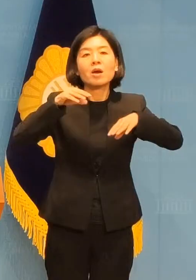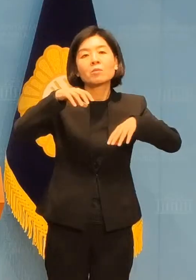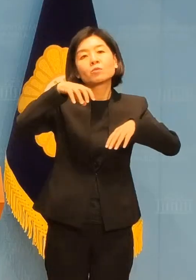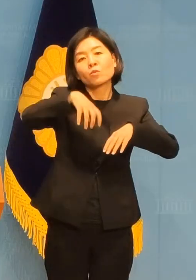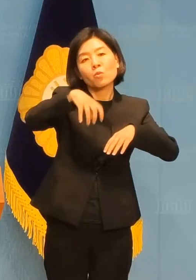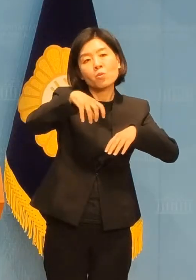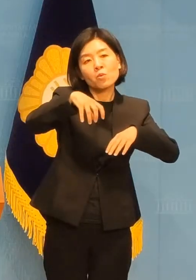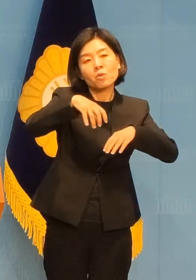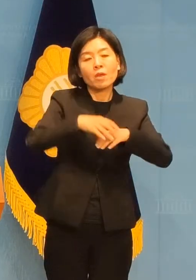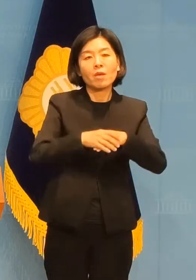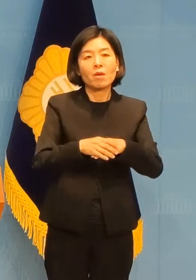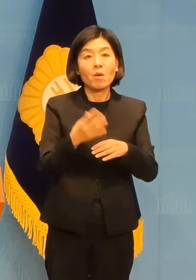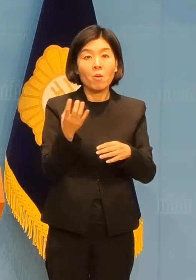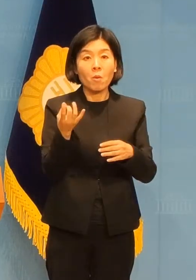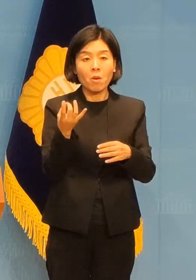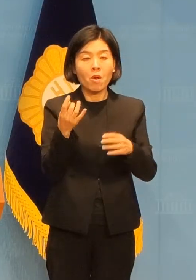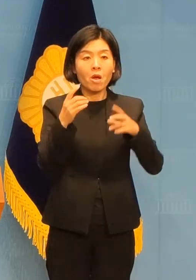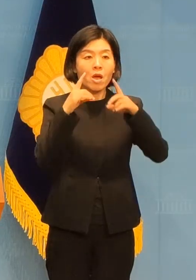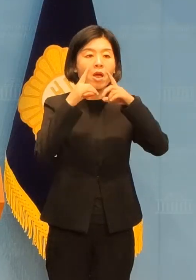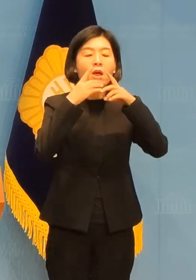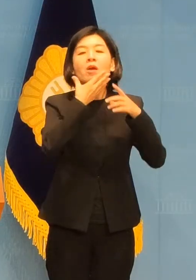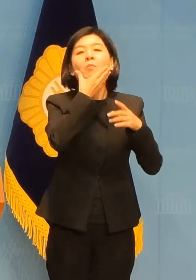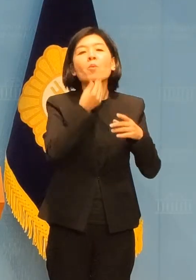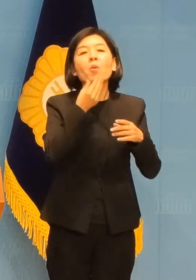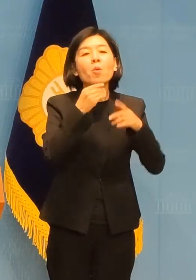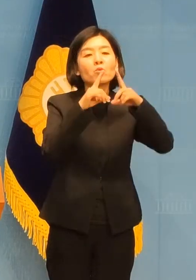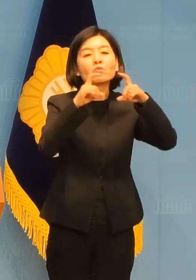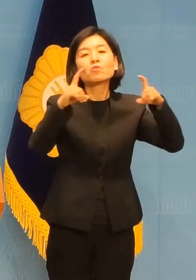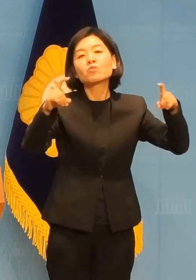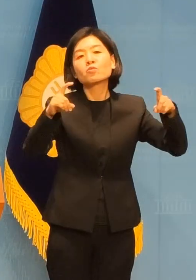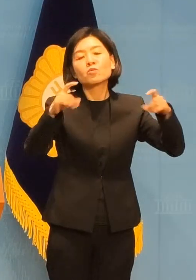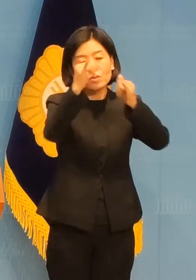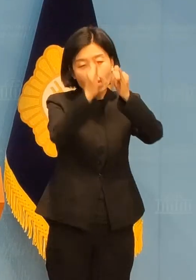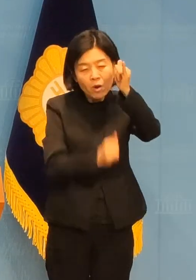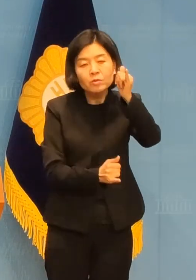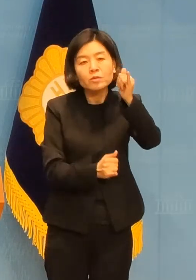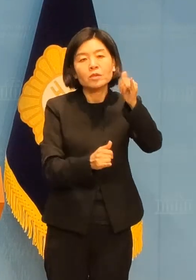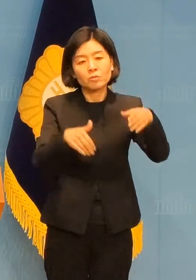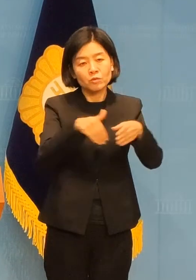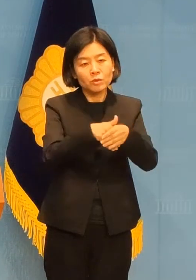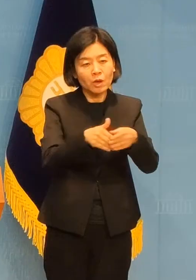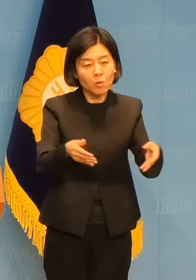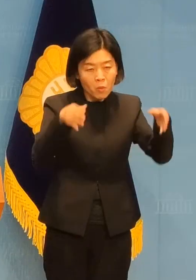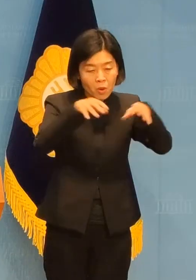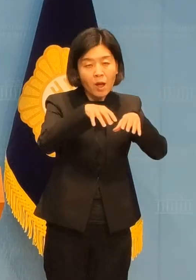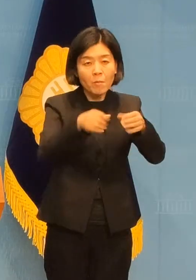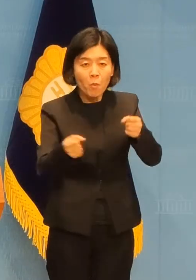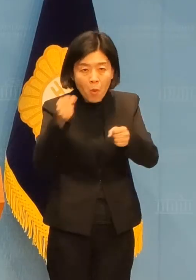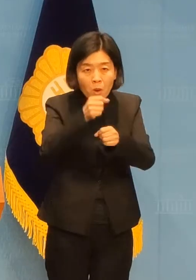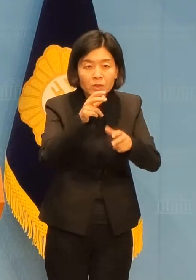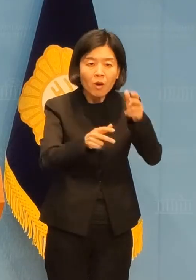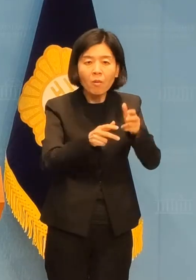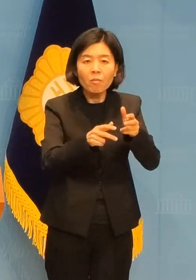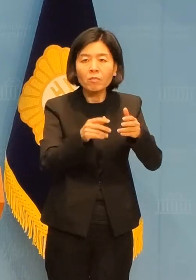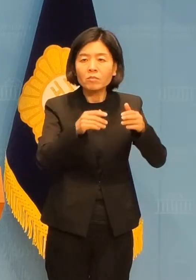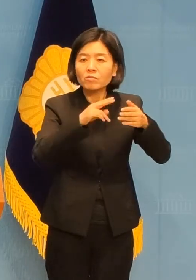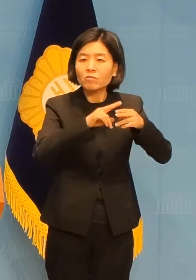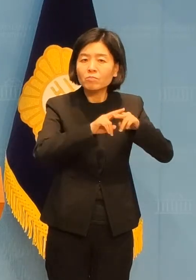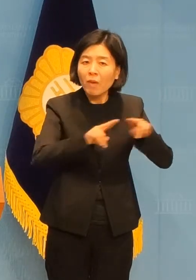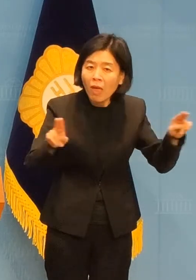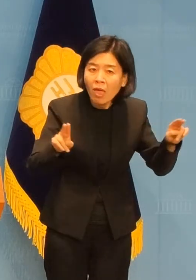광화문 경복궁 일대의 온전한 역사문화 경관 복원 사업을 철회하고 정말 알 수